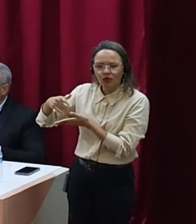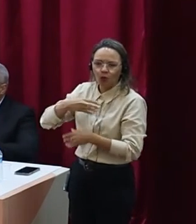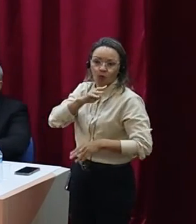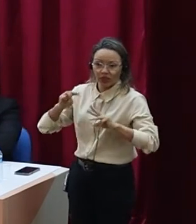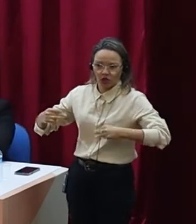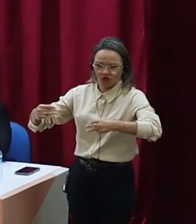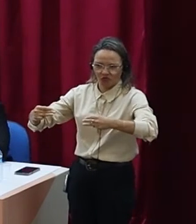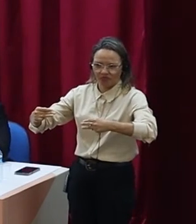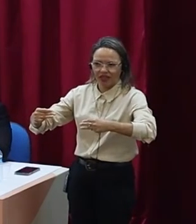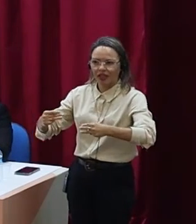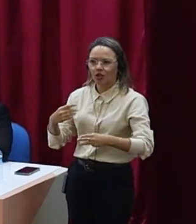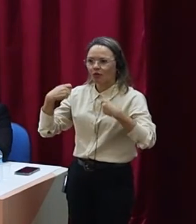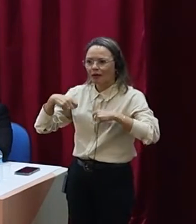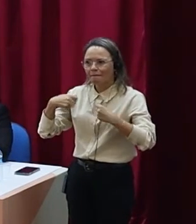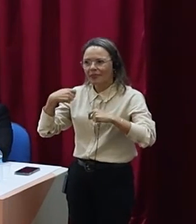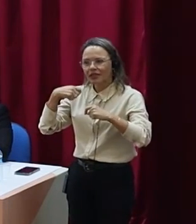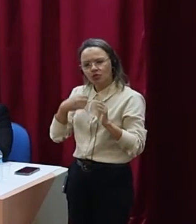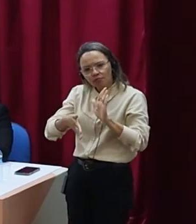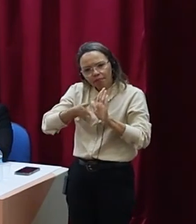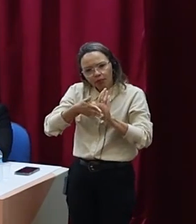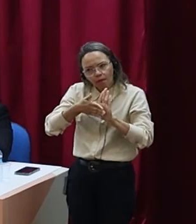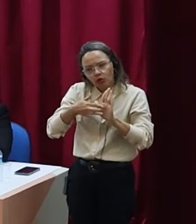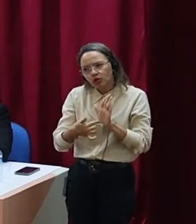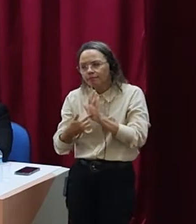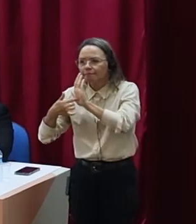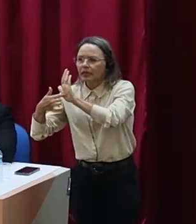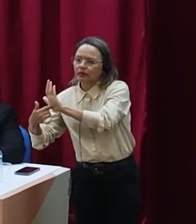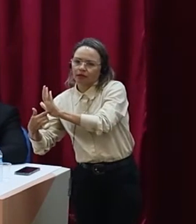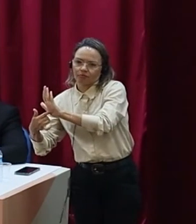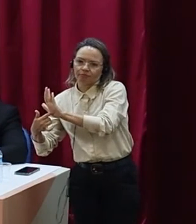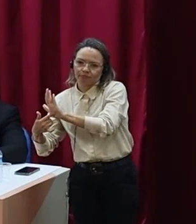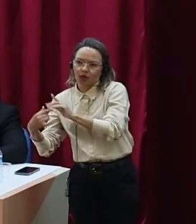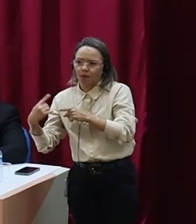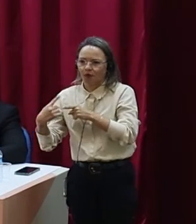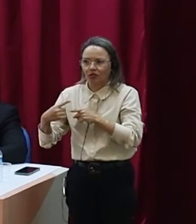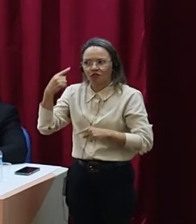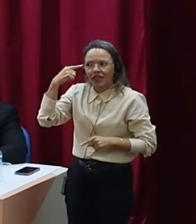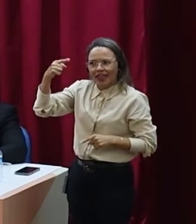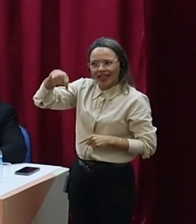esas propuestas. No sé si respondí. Obrigado, muito obrigado.